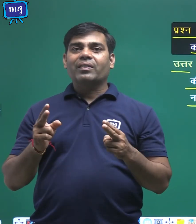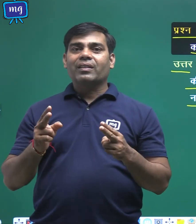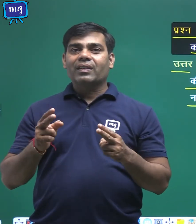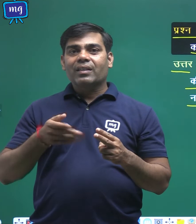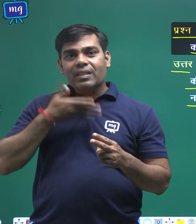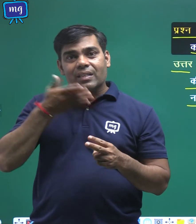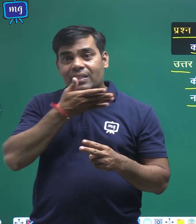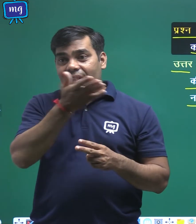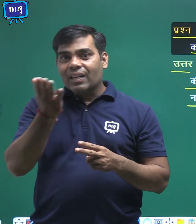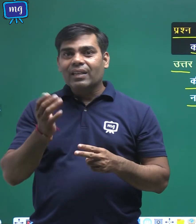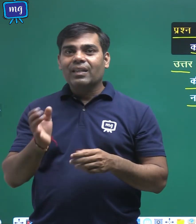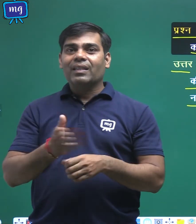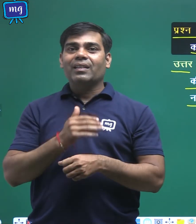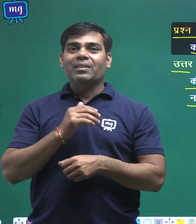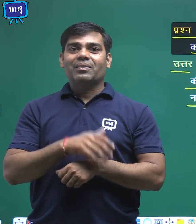सिखाई थी।